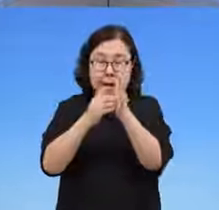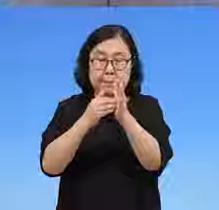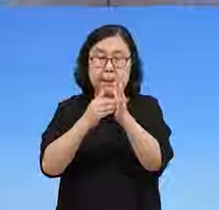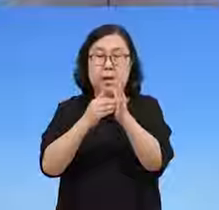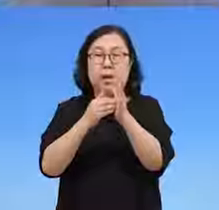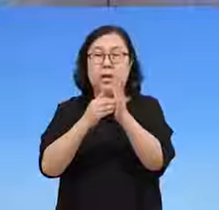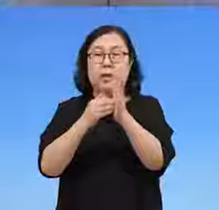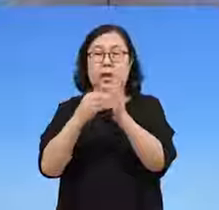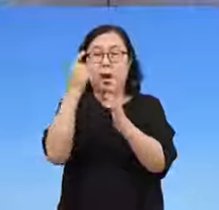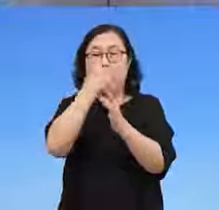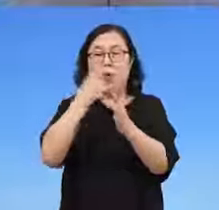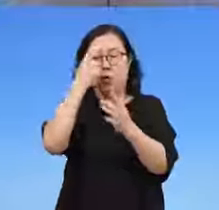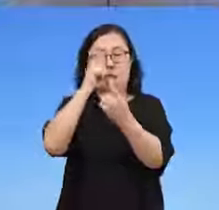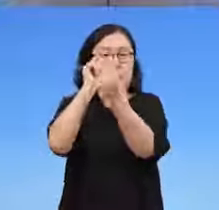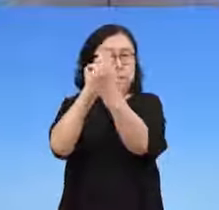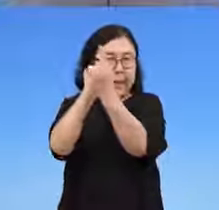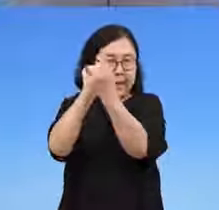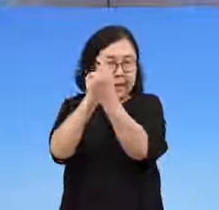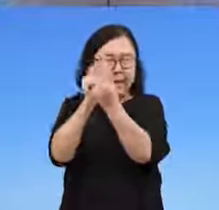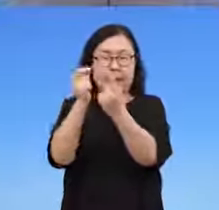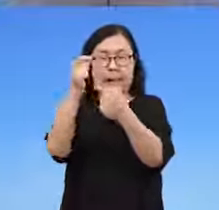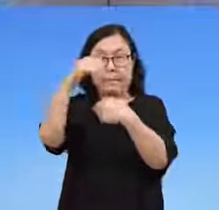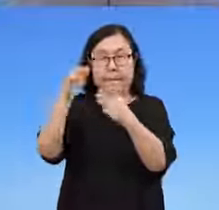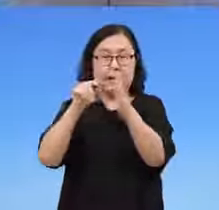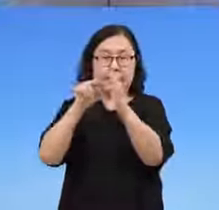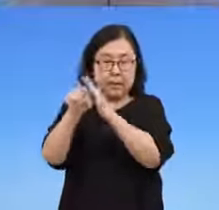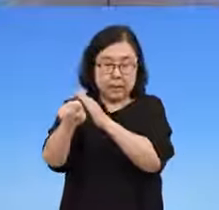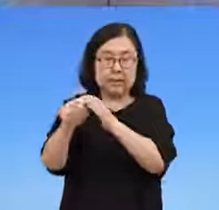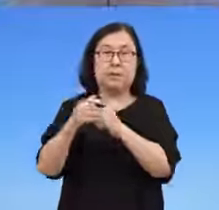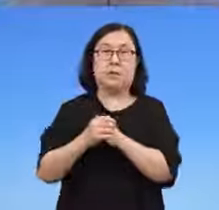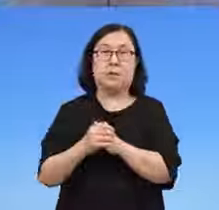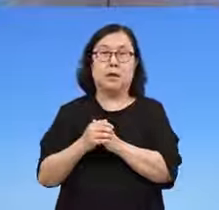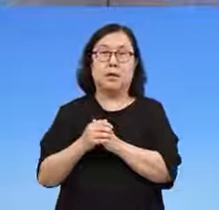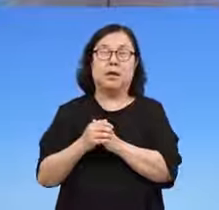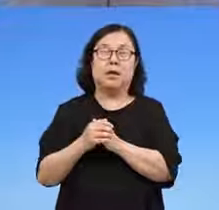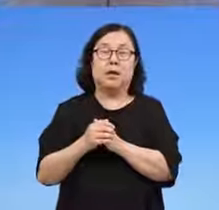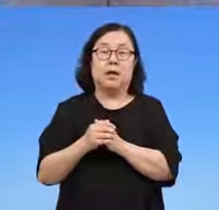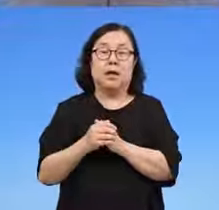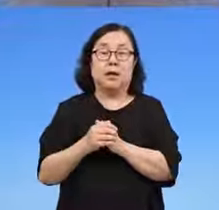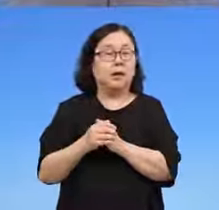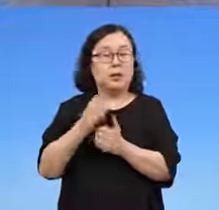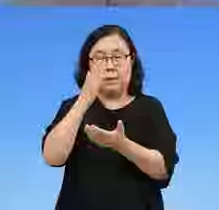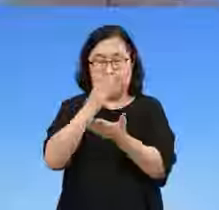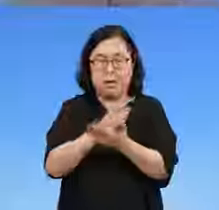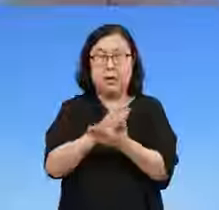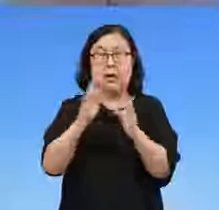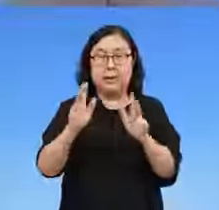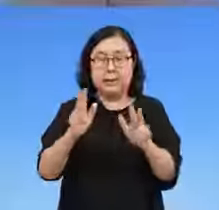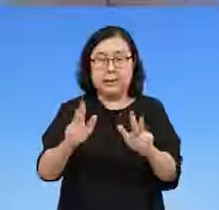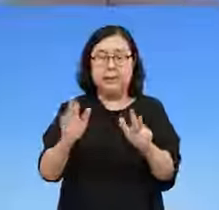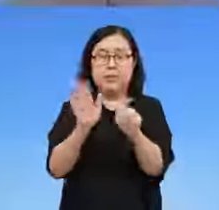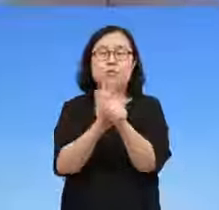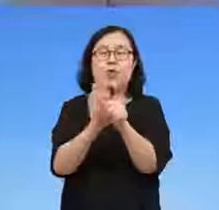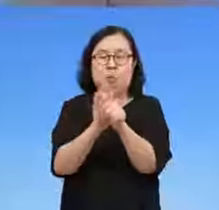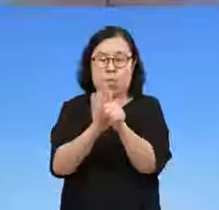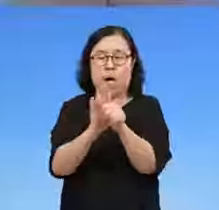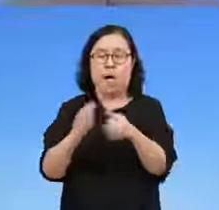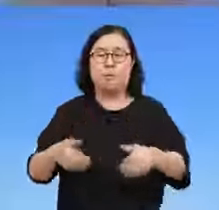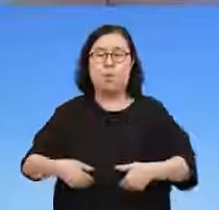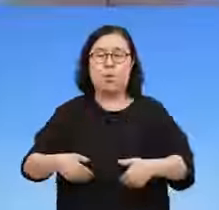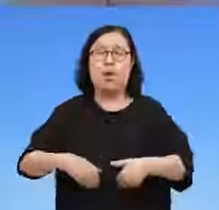얼굴 대면할 때 다락방 나갈 거야. 그 진짜 잘못 생각하시는 거예요. 여러분이 지금 나가셔야 되는 이유가 뭡니까? 지금이